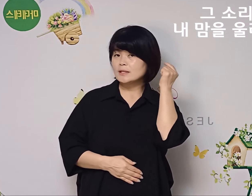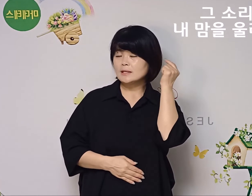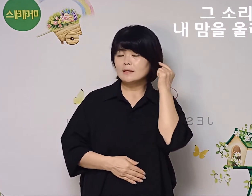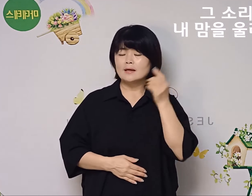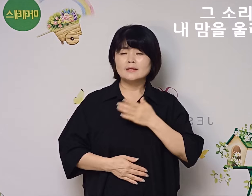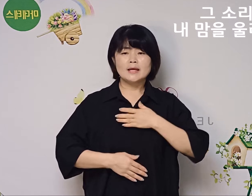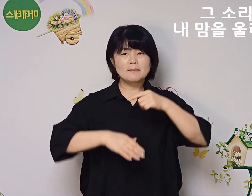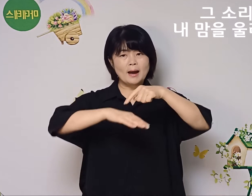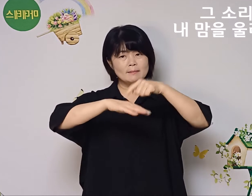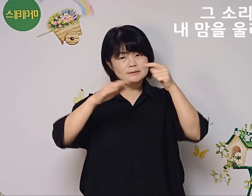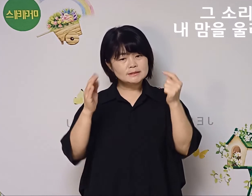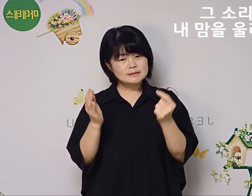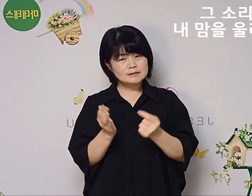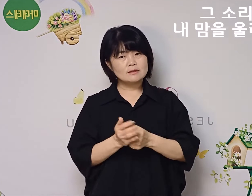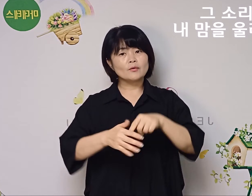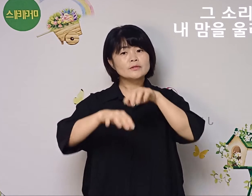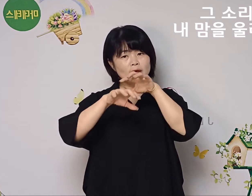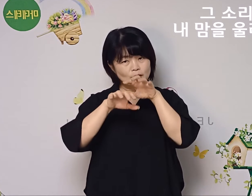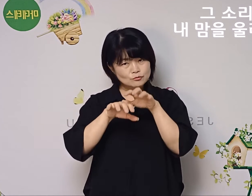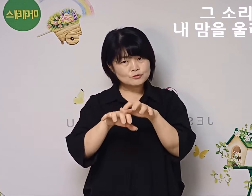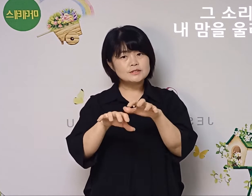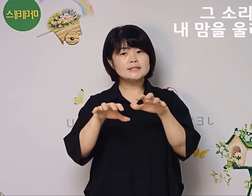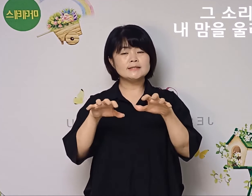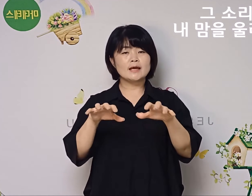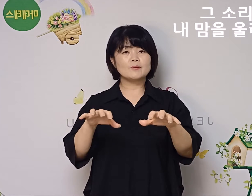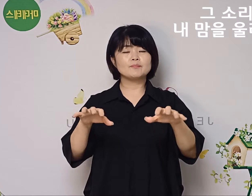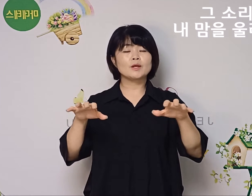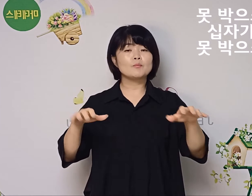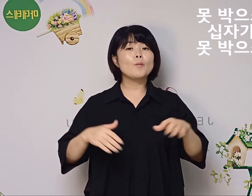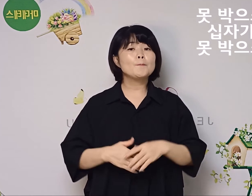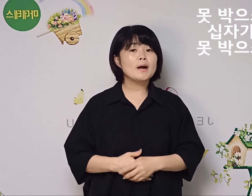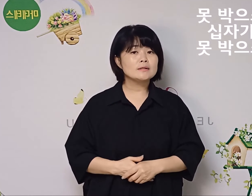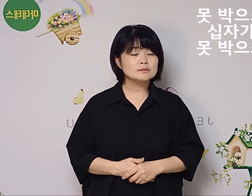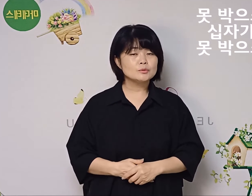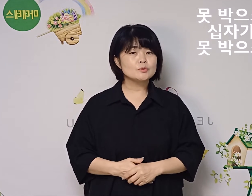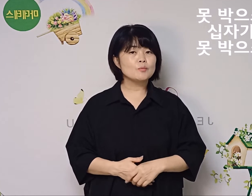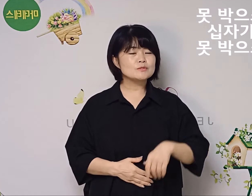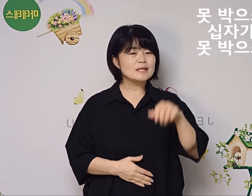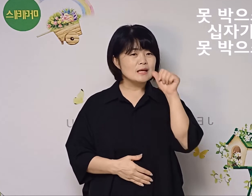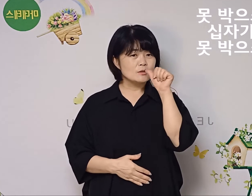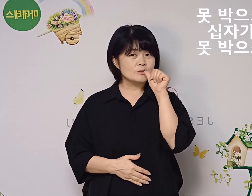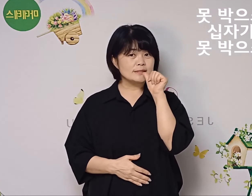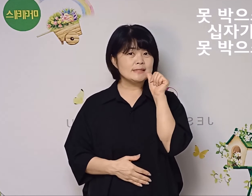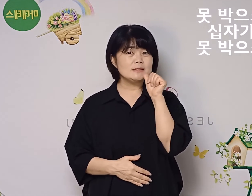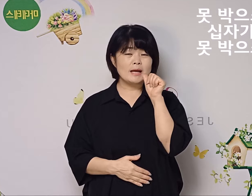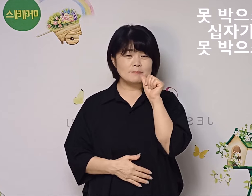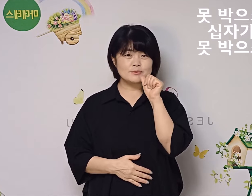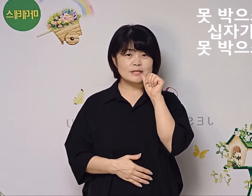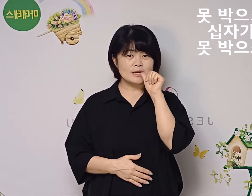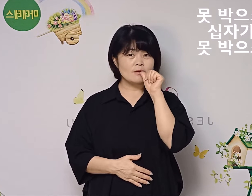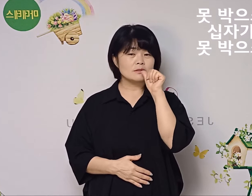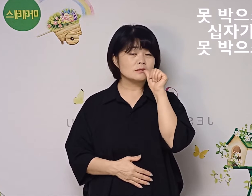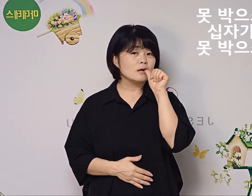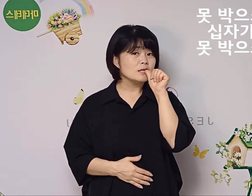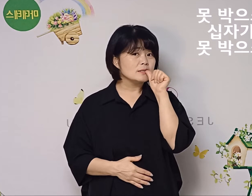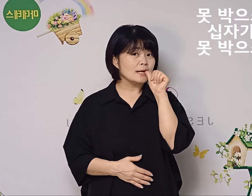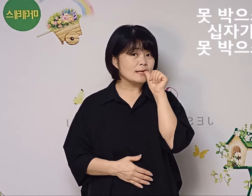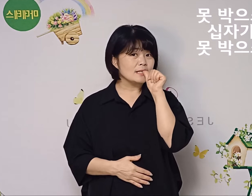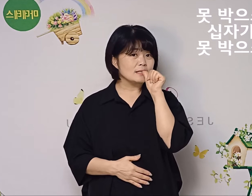소리 내 마음을 어떻게 해요? 울리네. 못 박으소서 못은 우리가 찔리면 아프잖아요. 그래서 약간